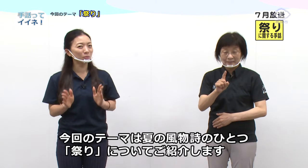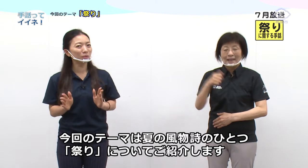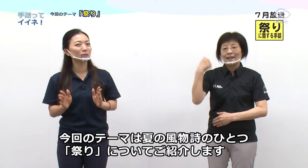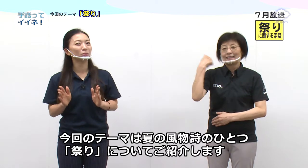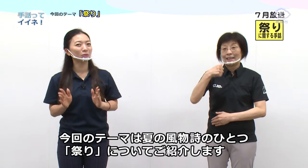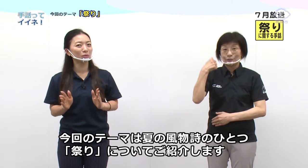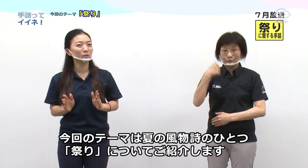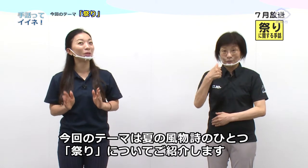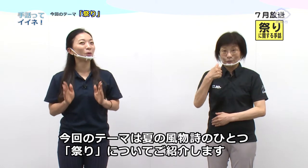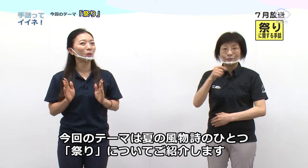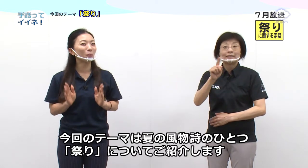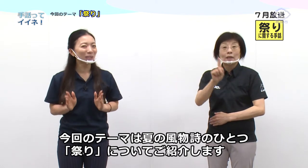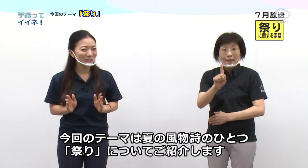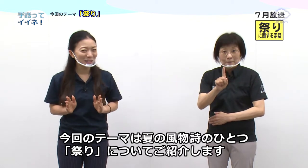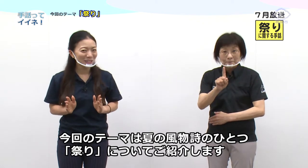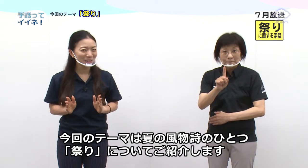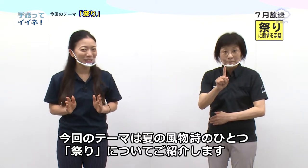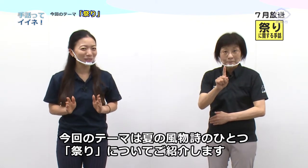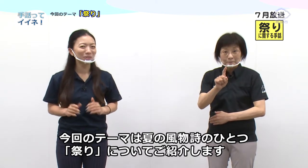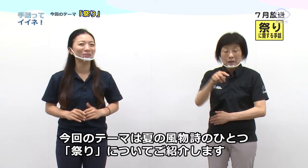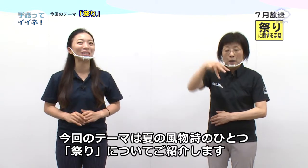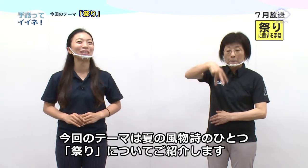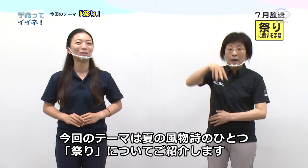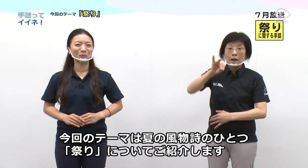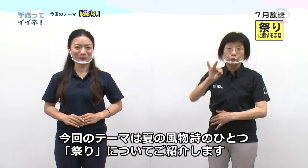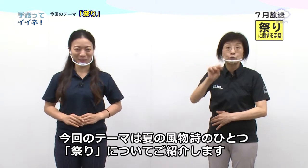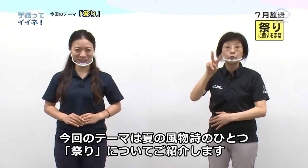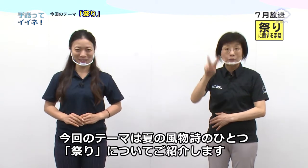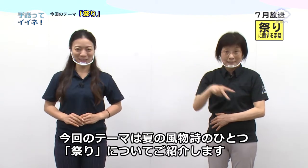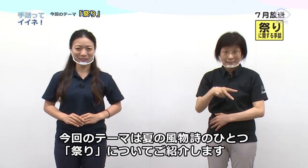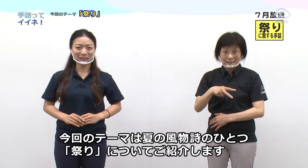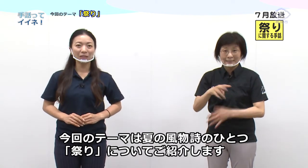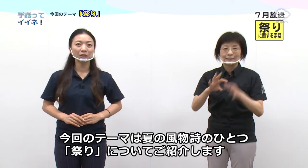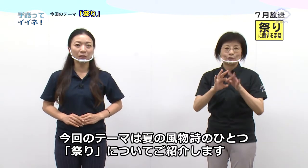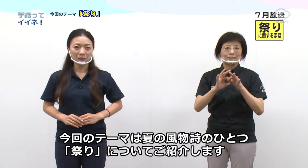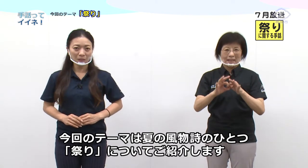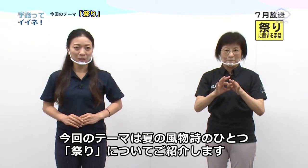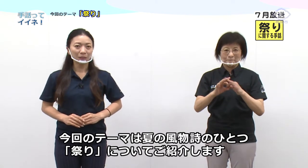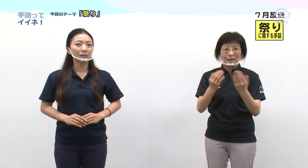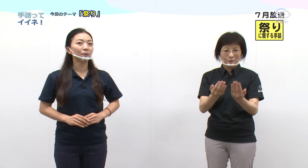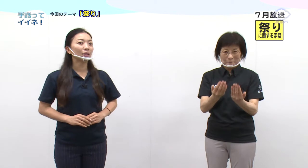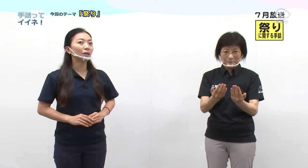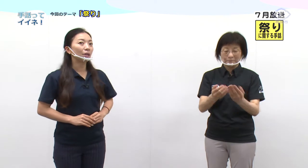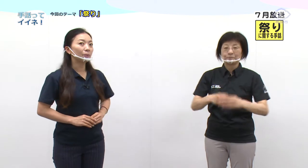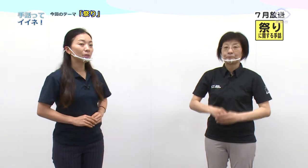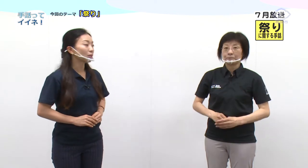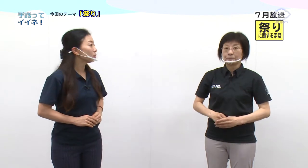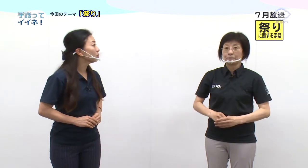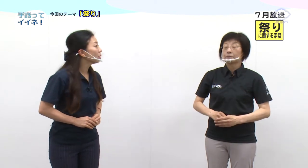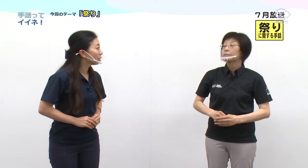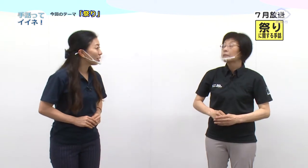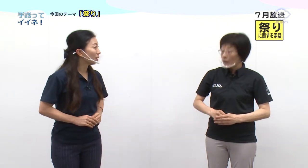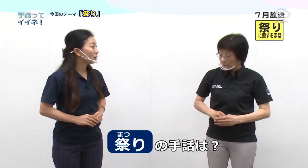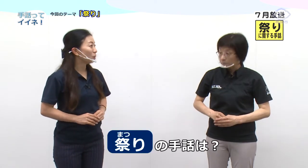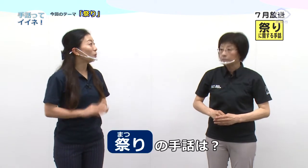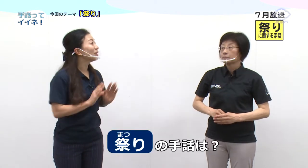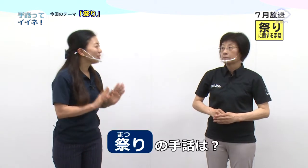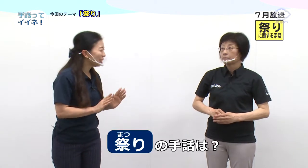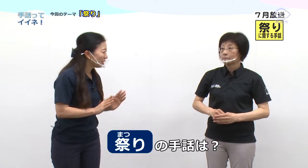物詩の一つ、お祭りについてご紹介したいと思います。では幅さん、早速なんですが、 はい、 お祭り、